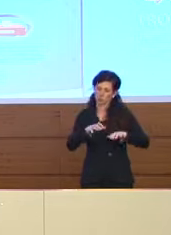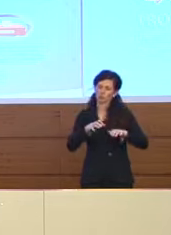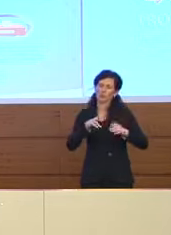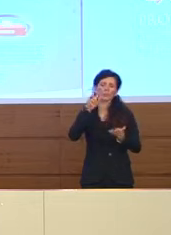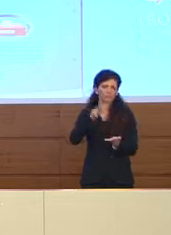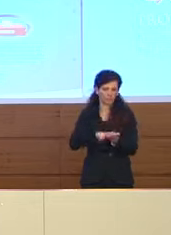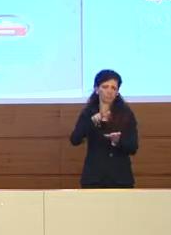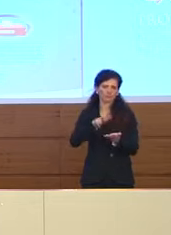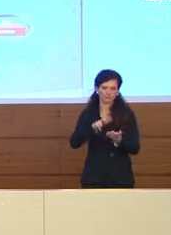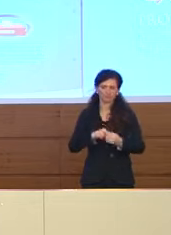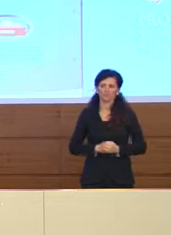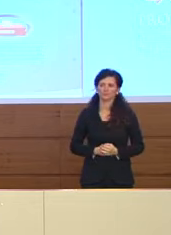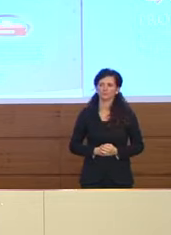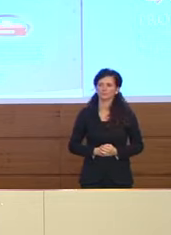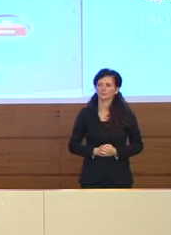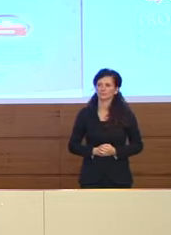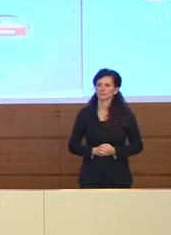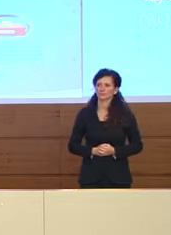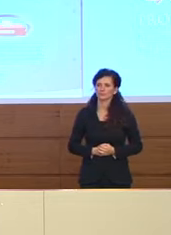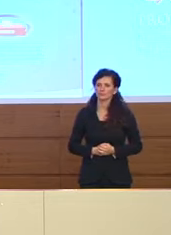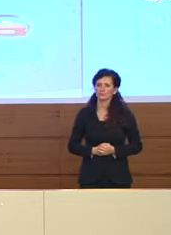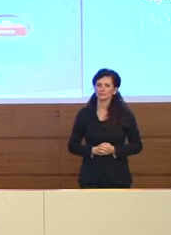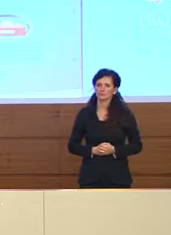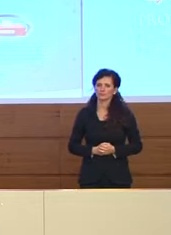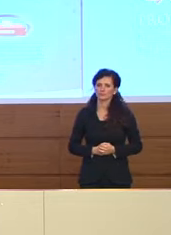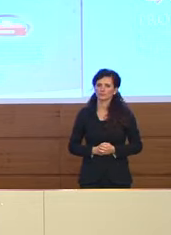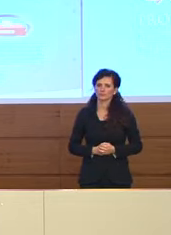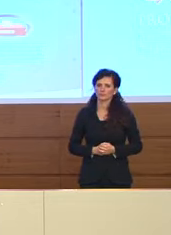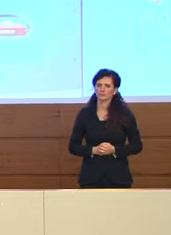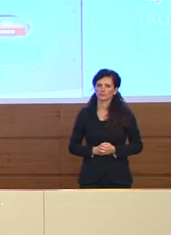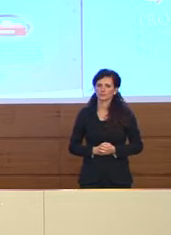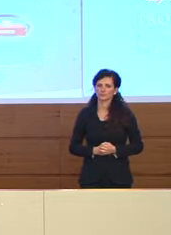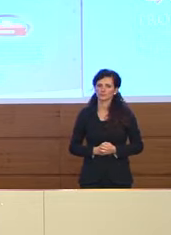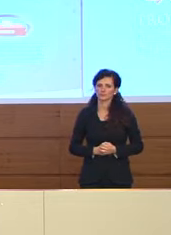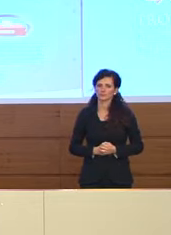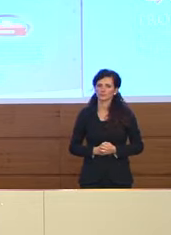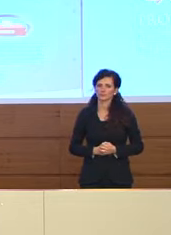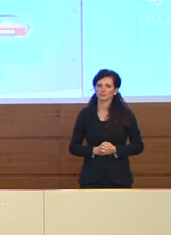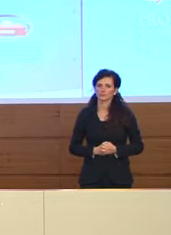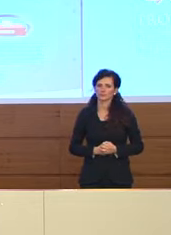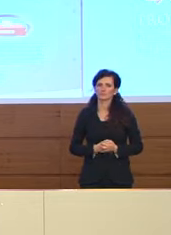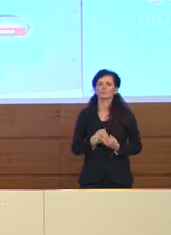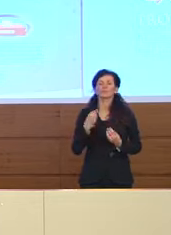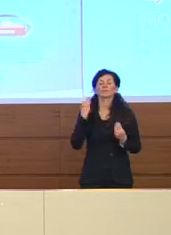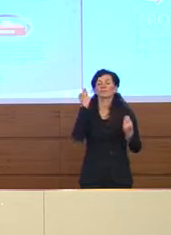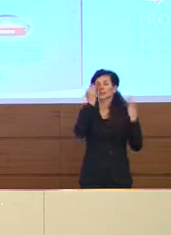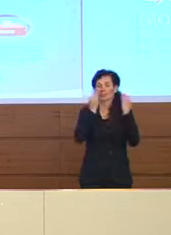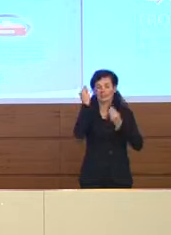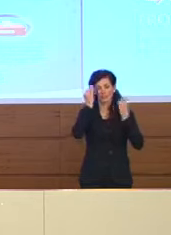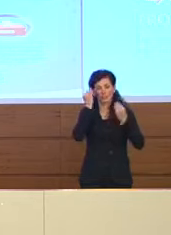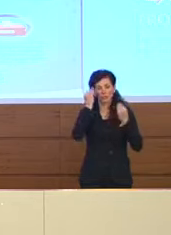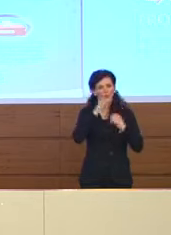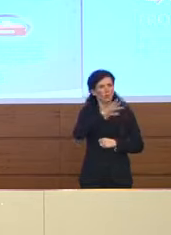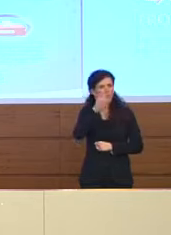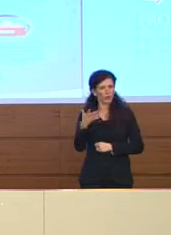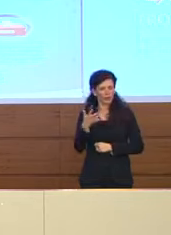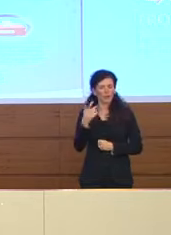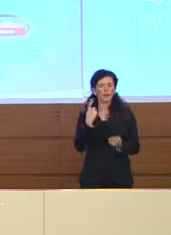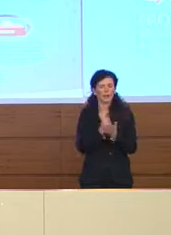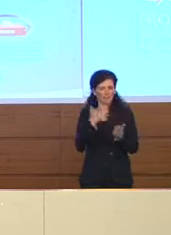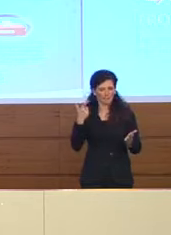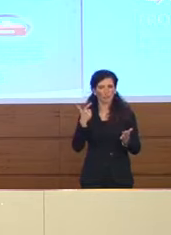passo poi come seconda riflessione importante grande capitolo di nuovo a